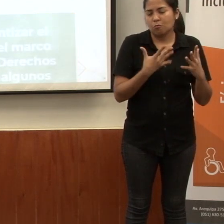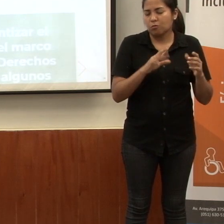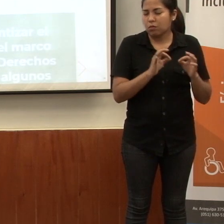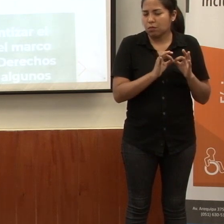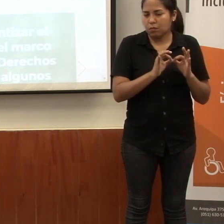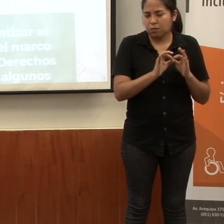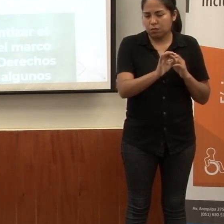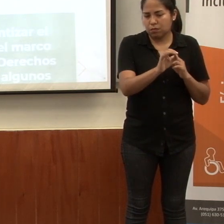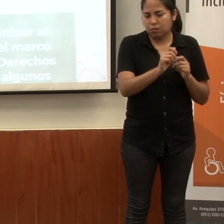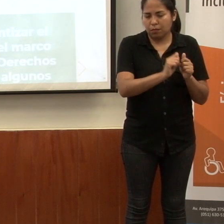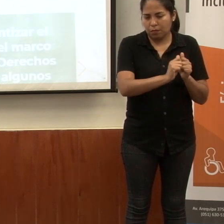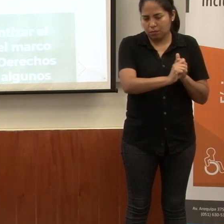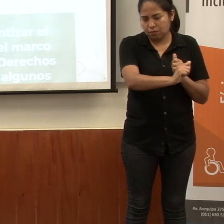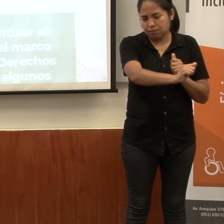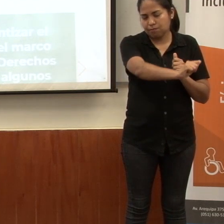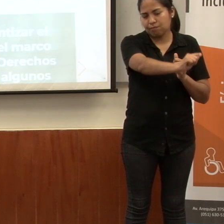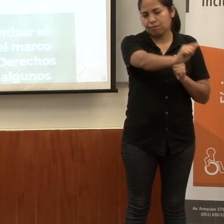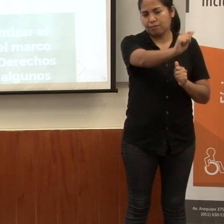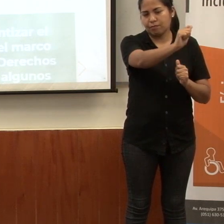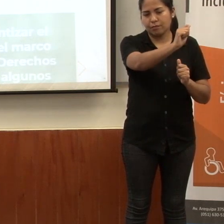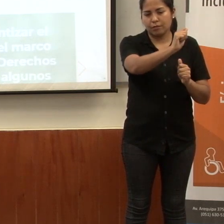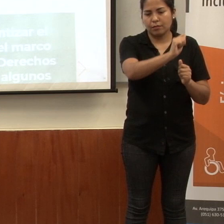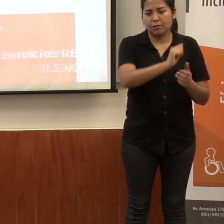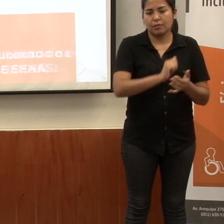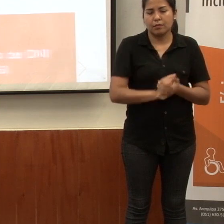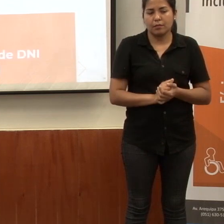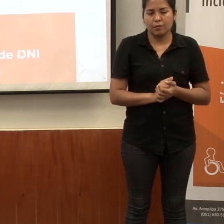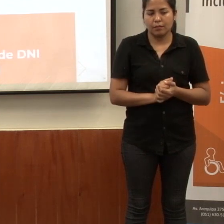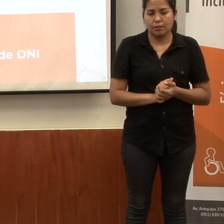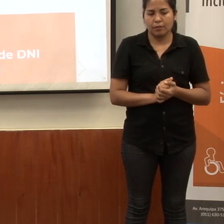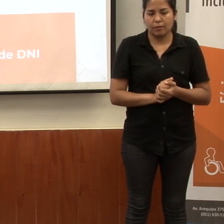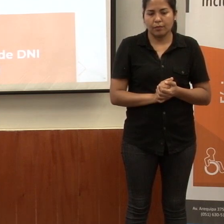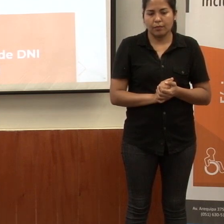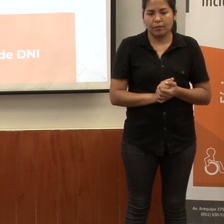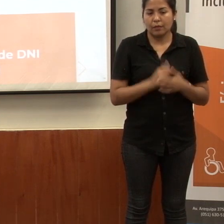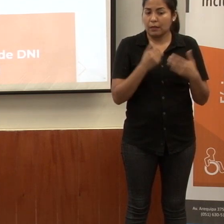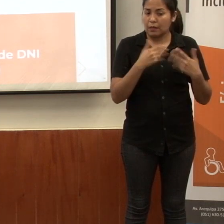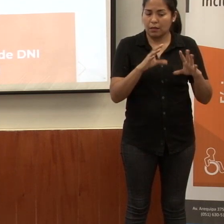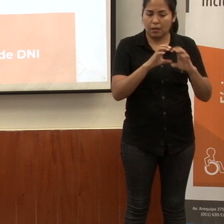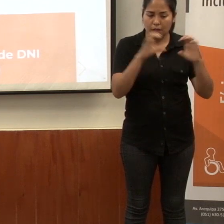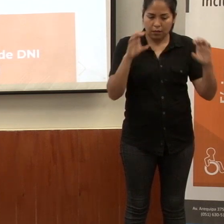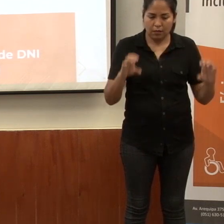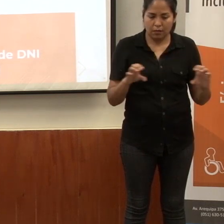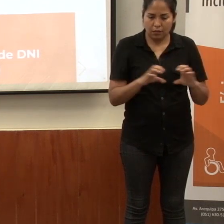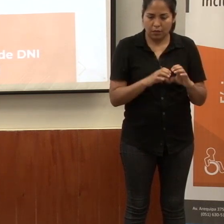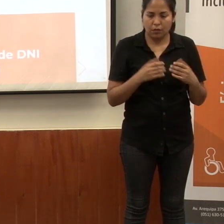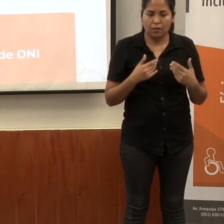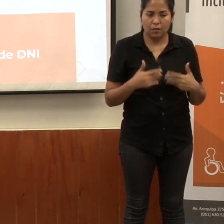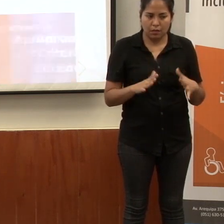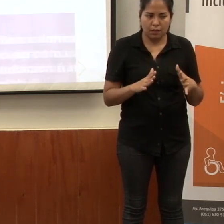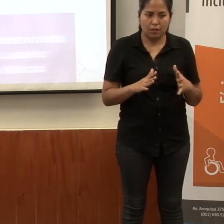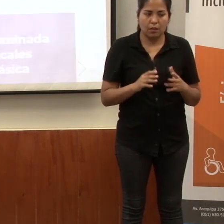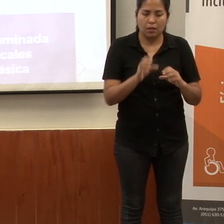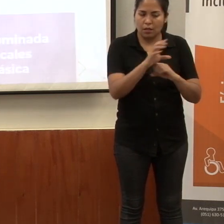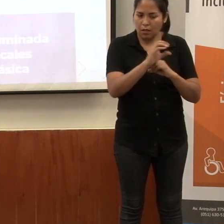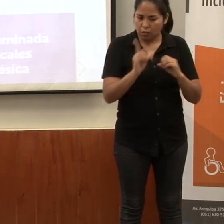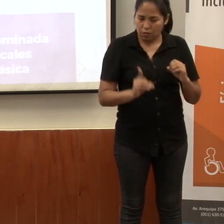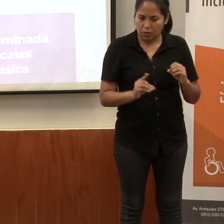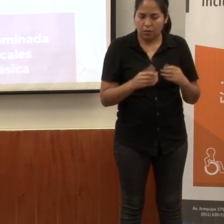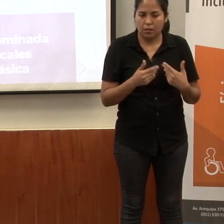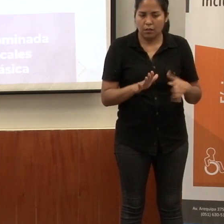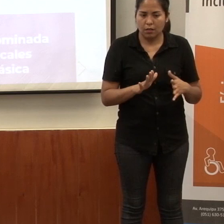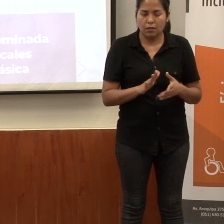refundida, está aislada. Digamos que ellos ya tienen una certificación del